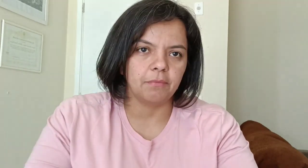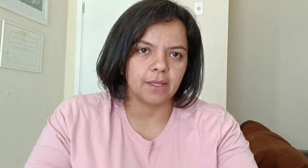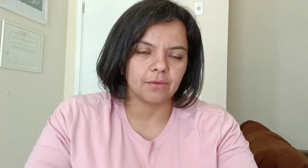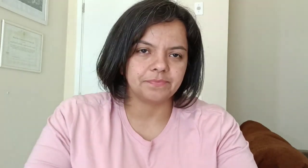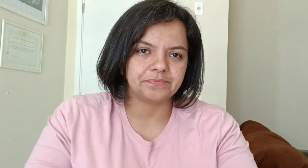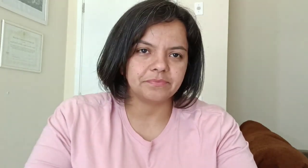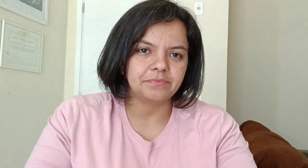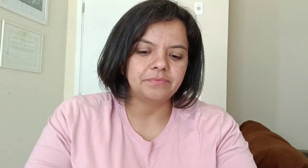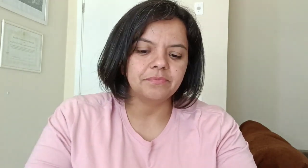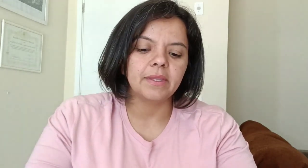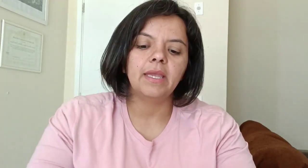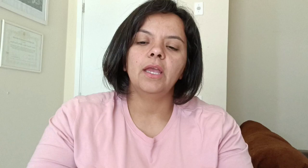movimento.